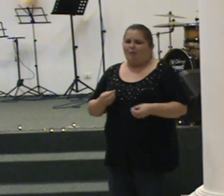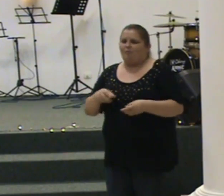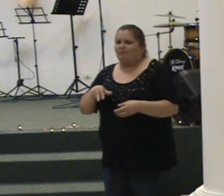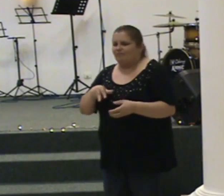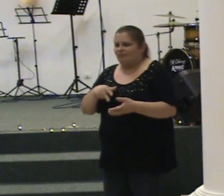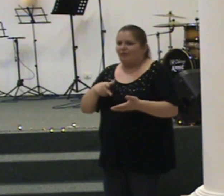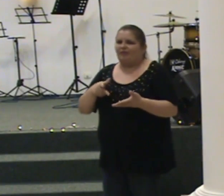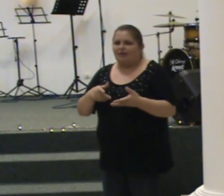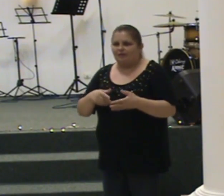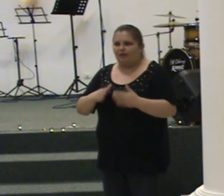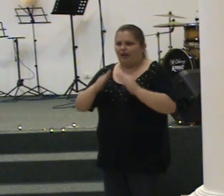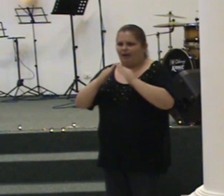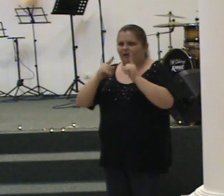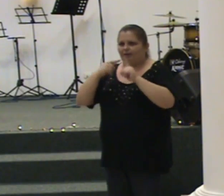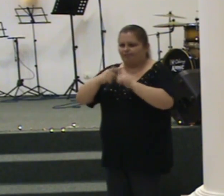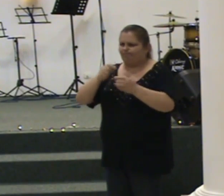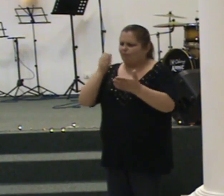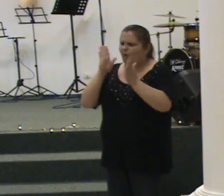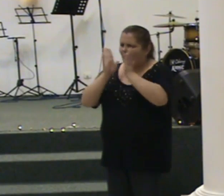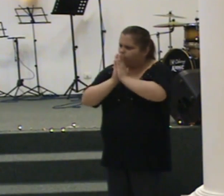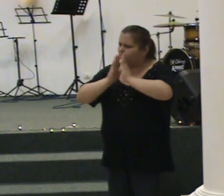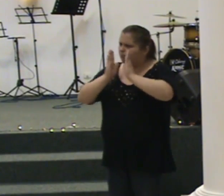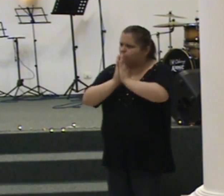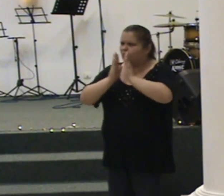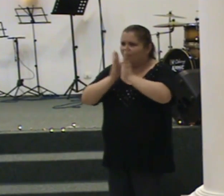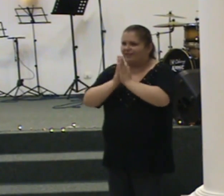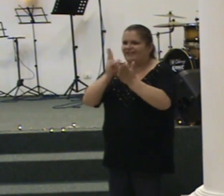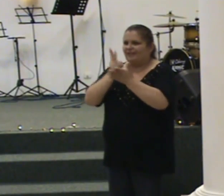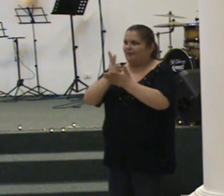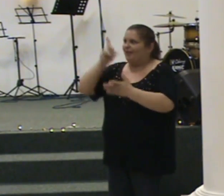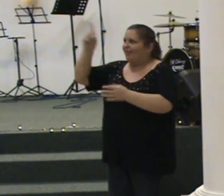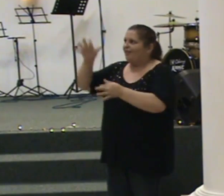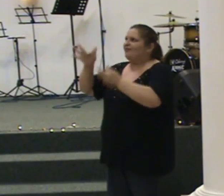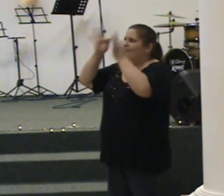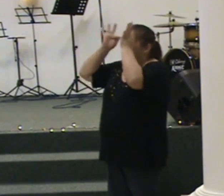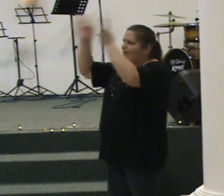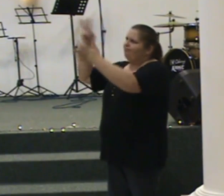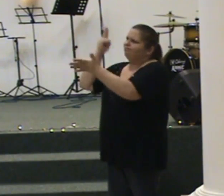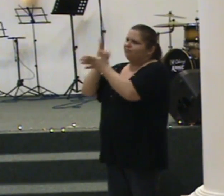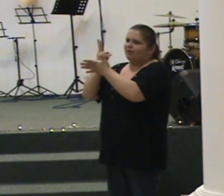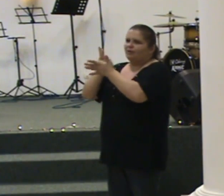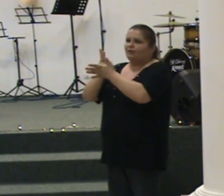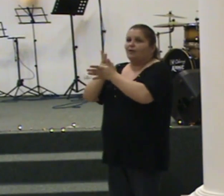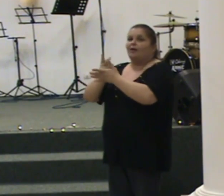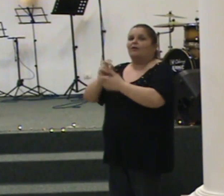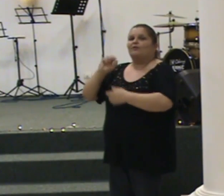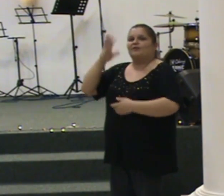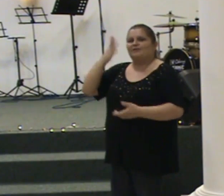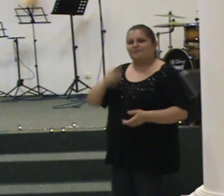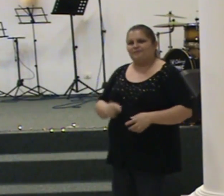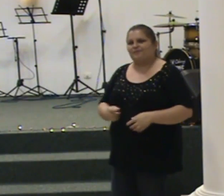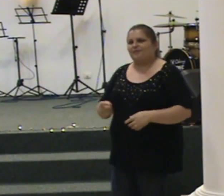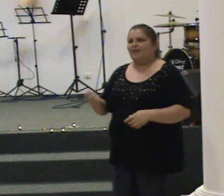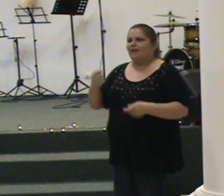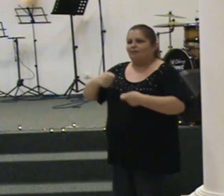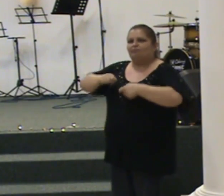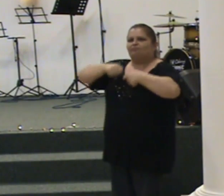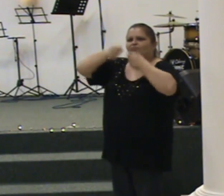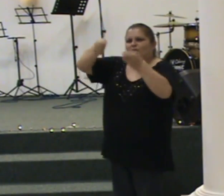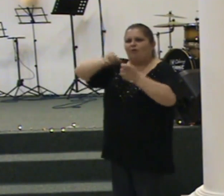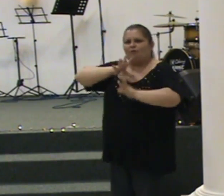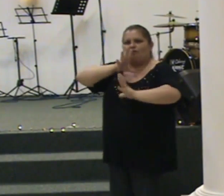temos orado, a igreja tem orado, que Deus é fiel. E Deus restabeleceu forças para